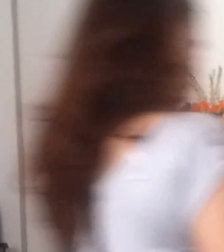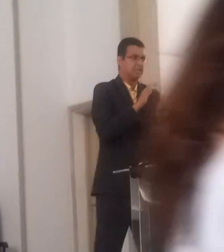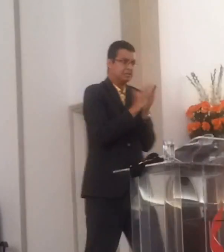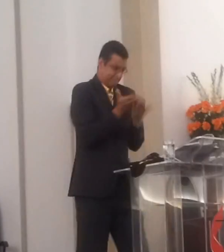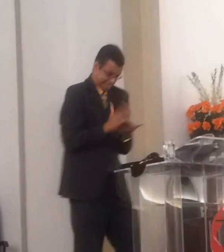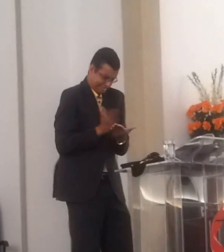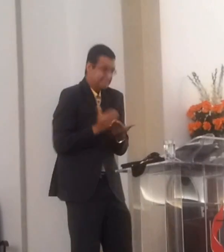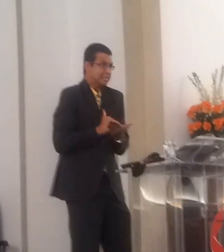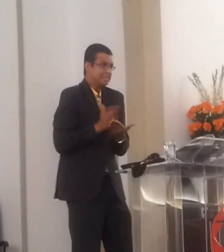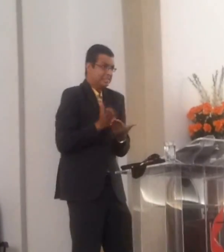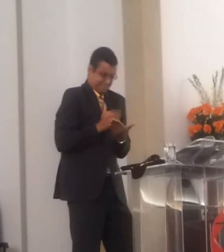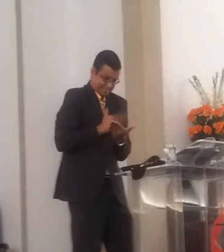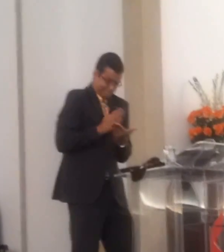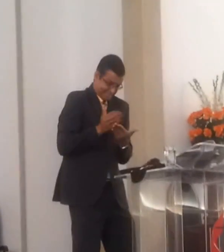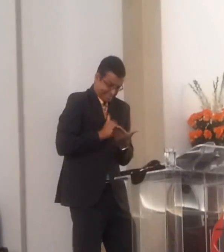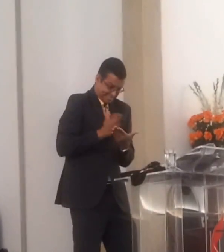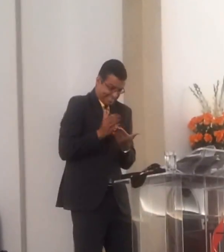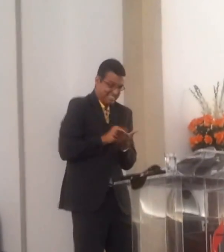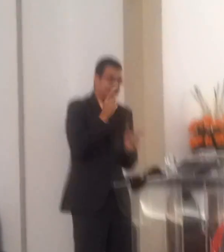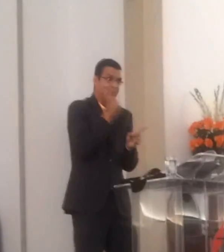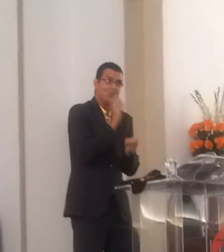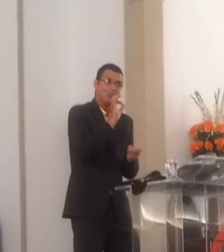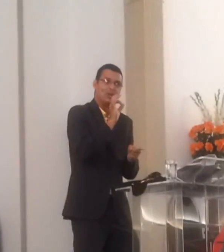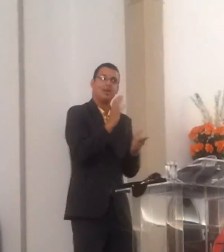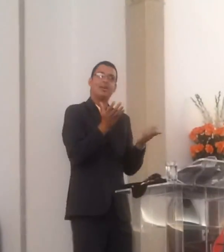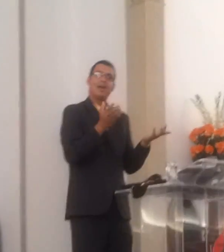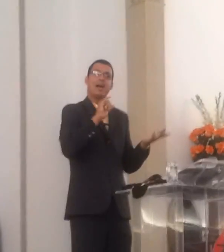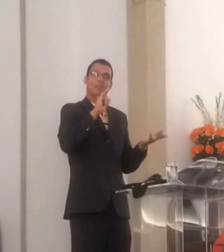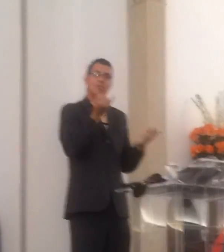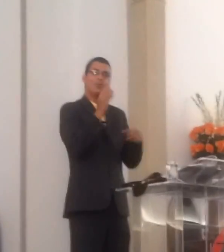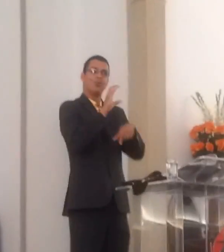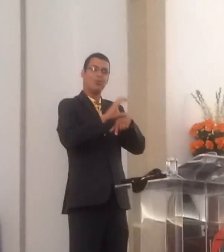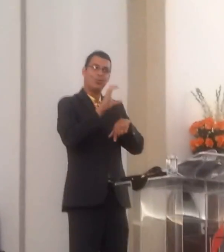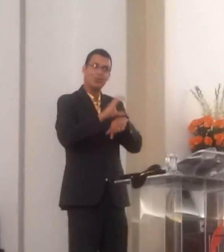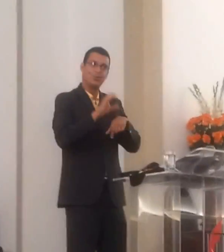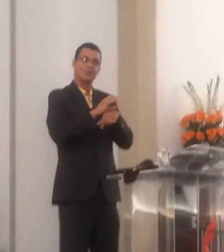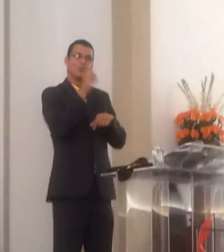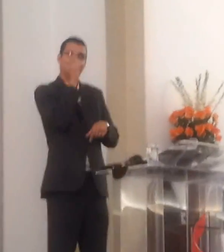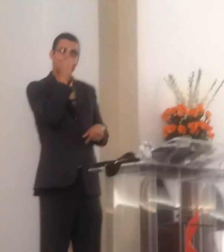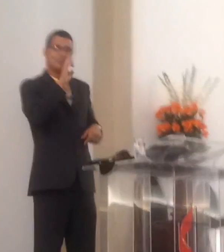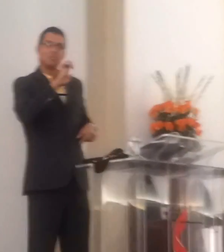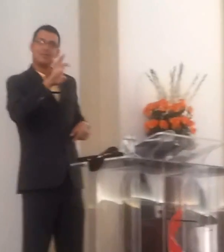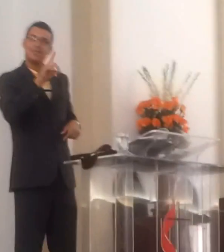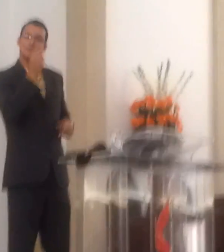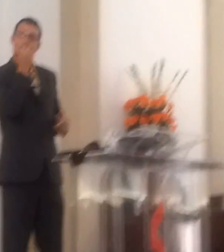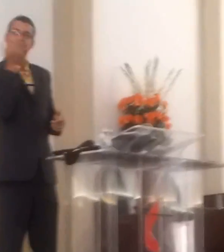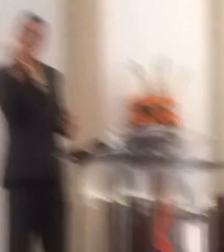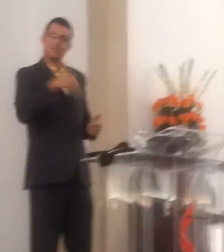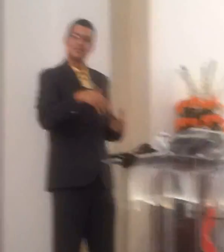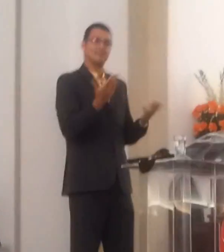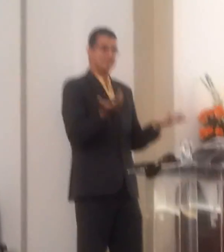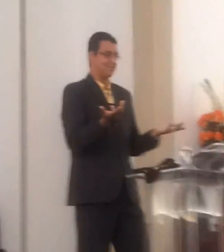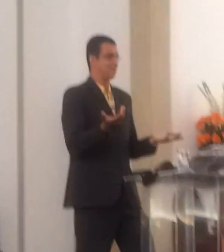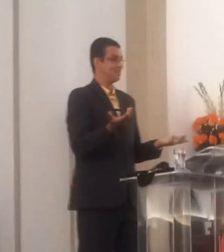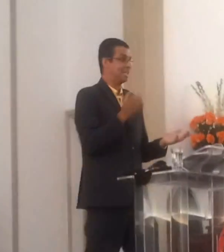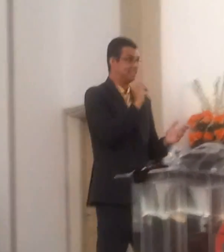lendo com você aqui. Não se preocupar aí, vai procurando, você encontrar, nem aproveita, né? Vamos ler a